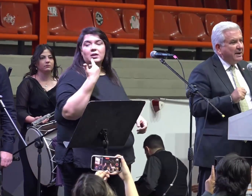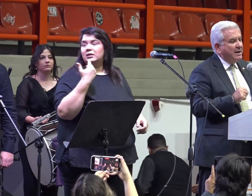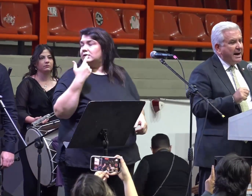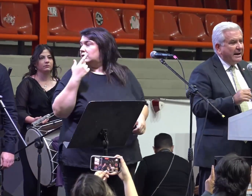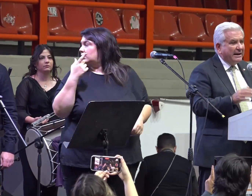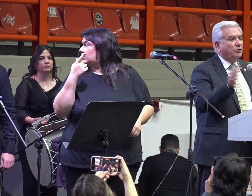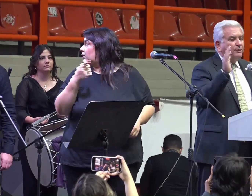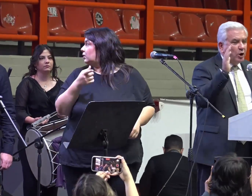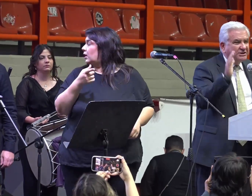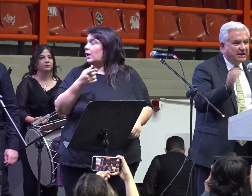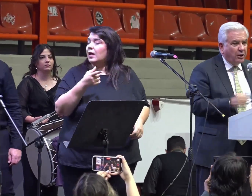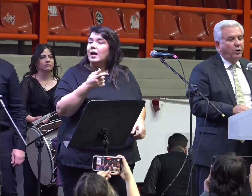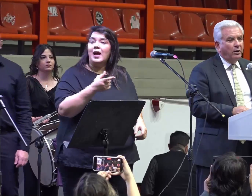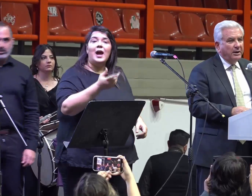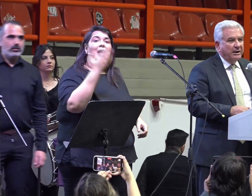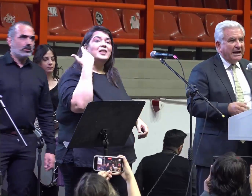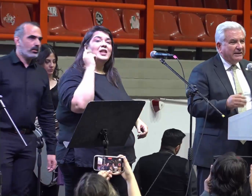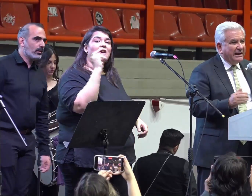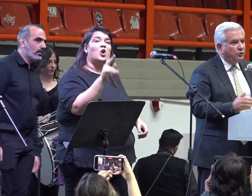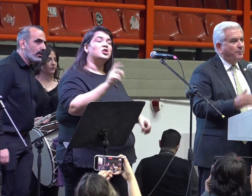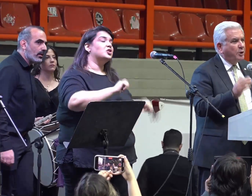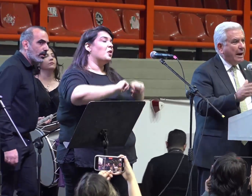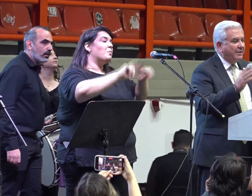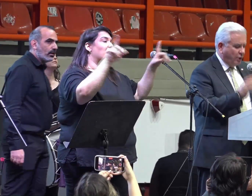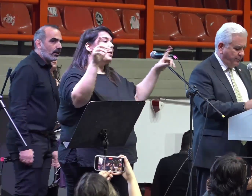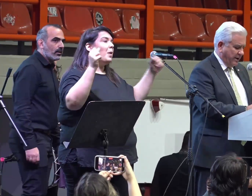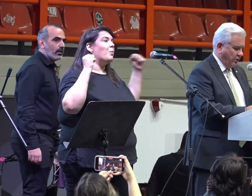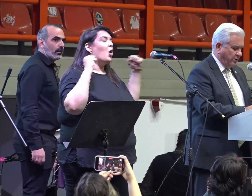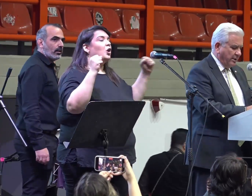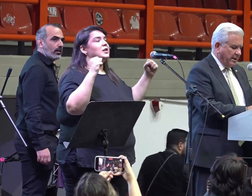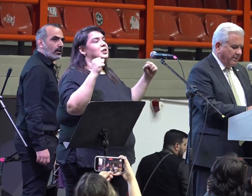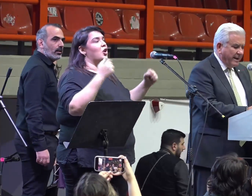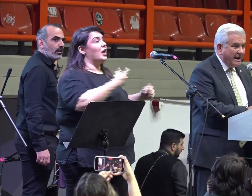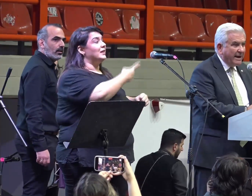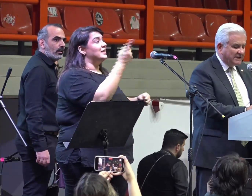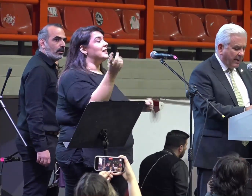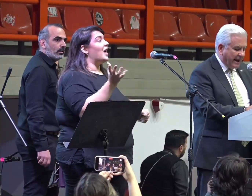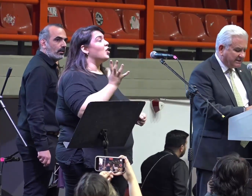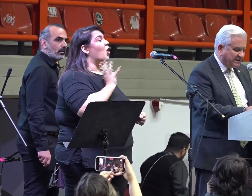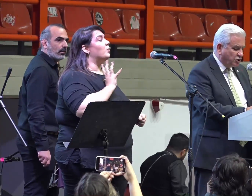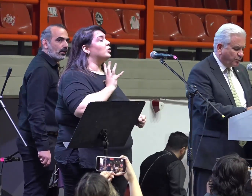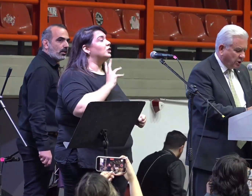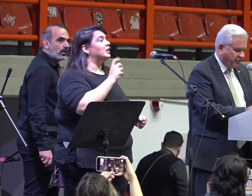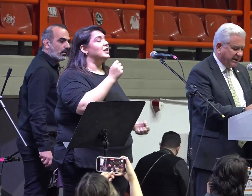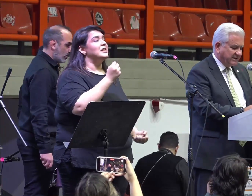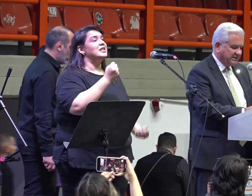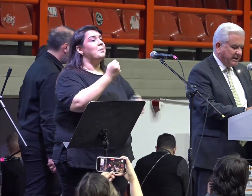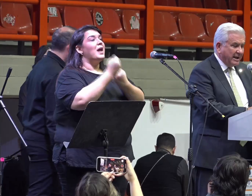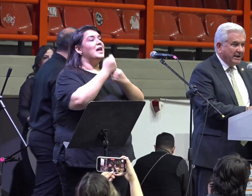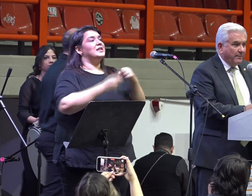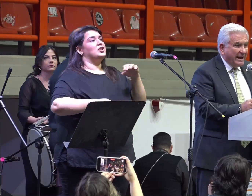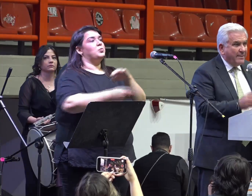σας μήνυμα είναι το πιο ισχυρό, γιατί είναι το πιο ανθρώπινο. Μήνυμα συμπαράστασης στους